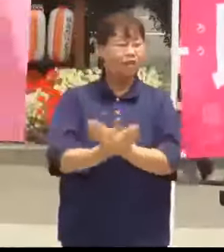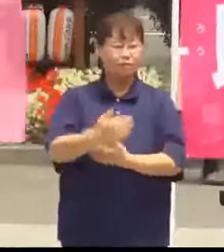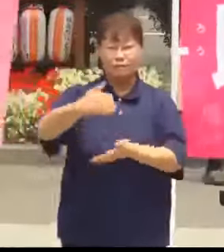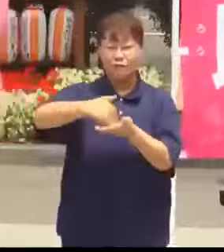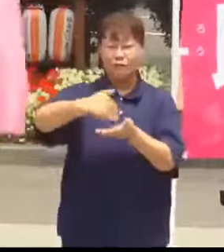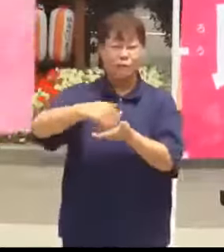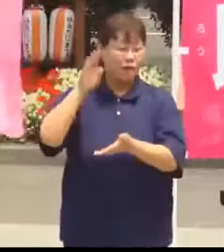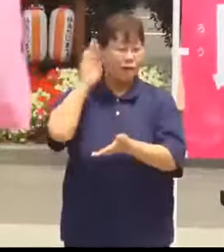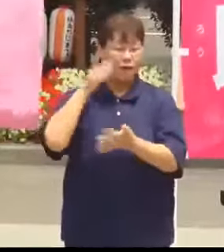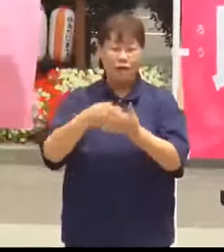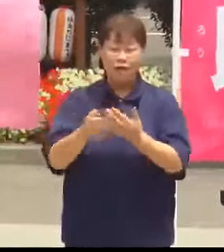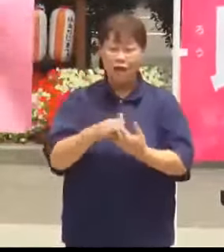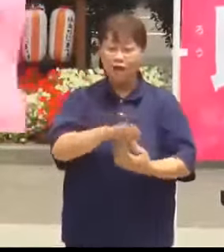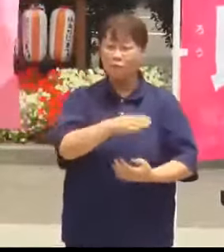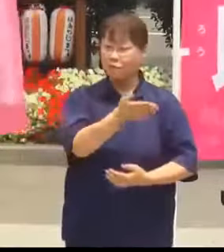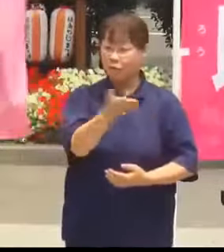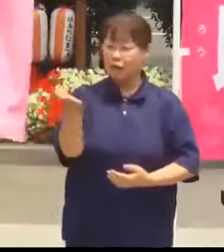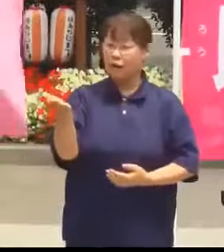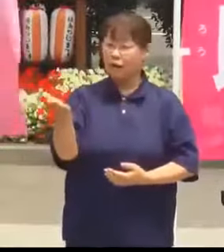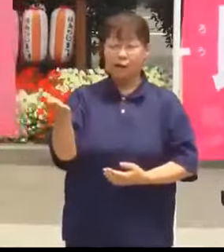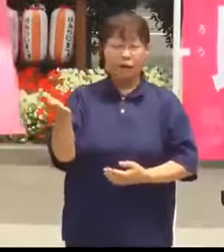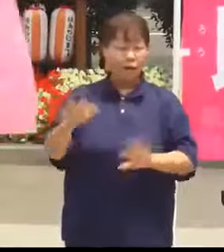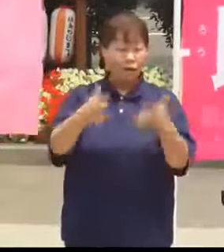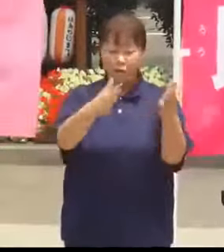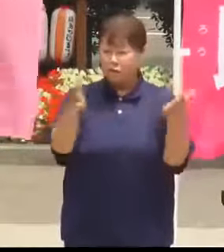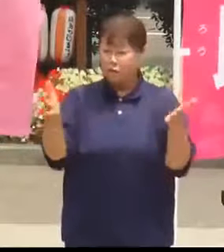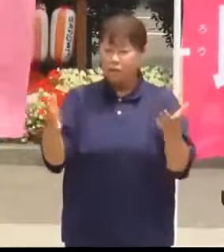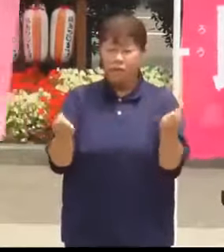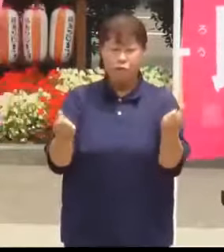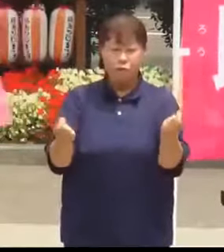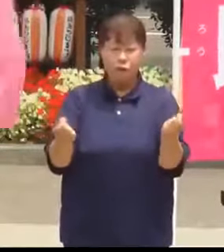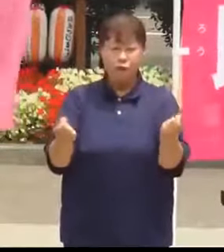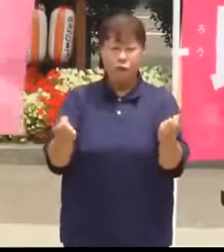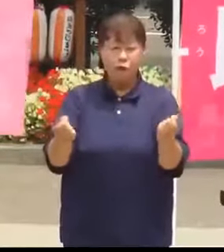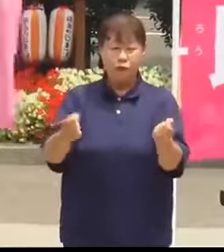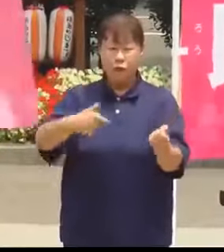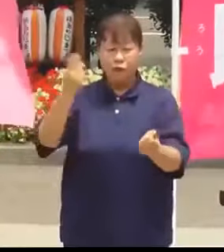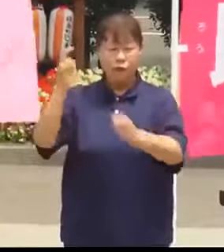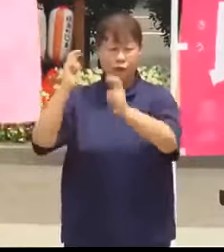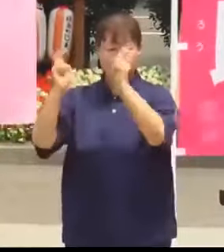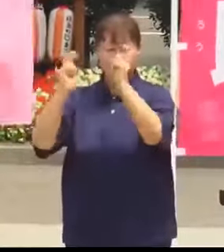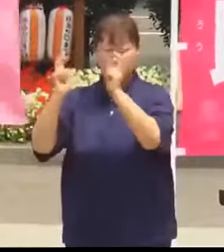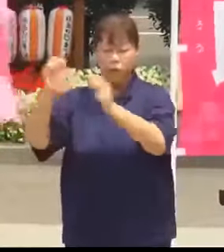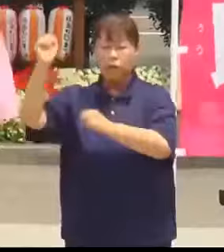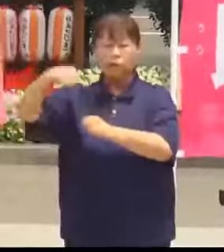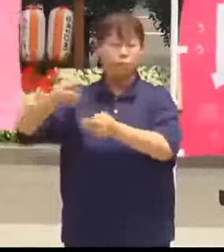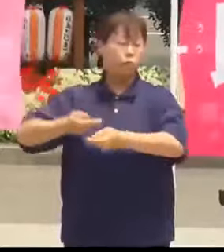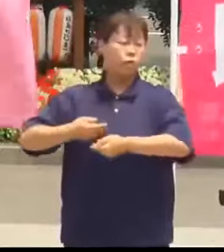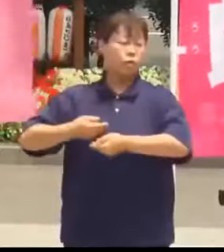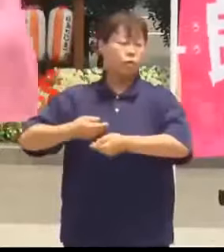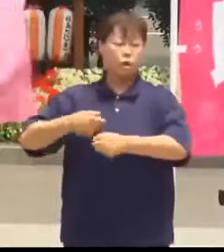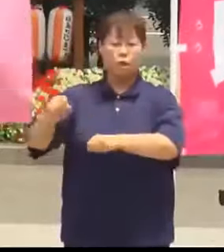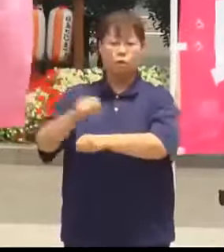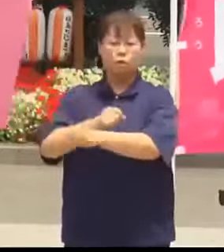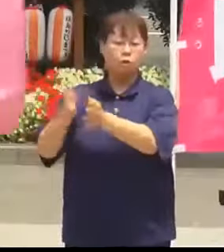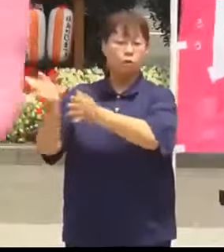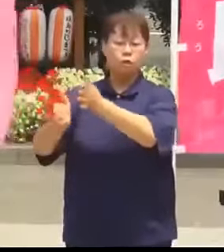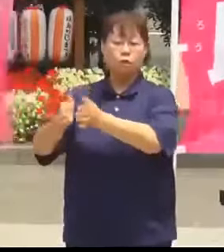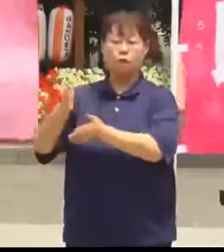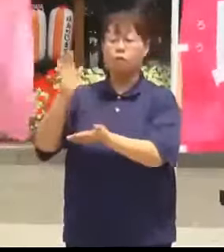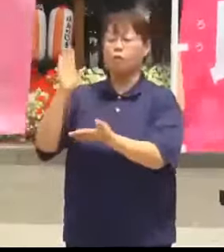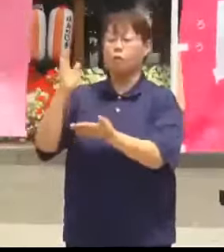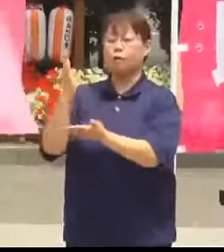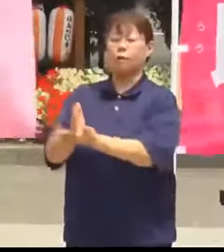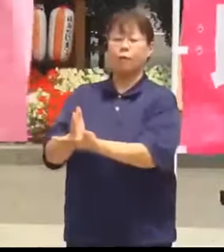ます該当者いないですよねどうして大企業だけそれ許されるのってこの特別扱い止めます